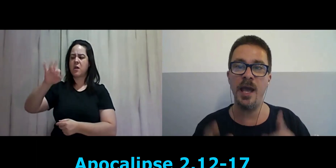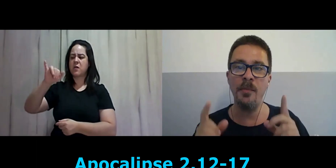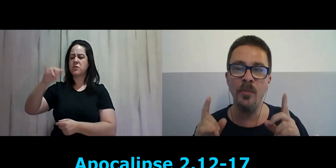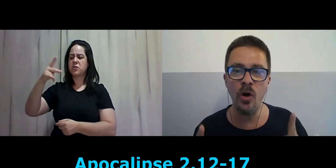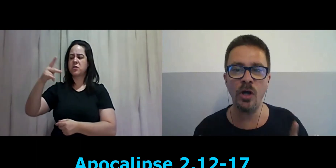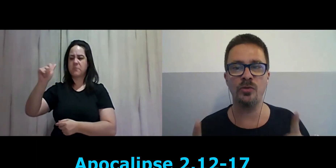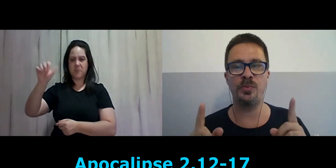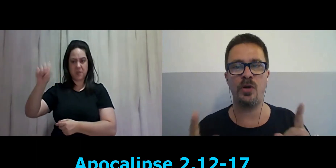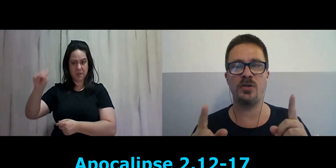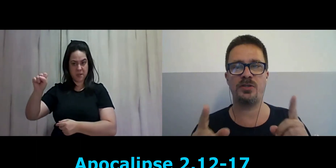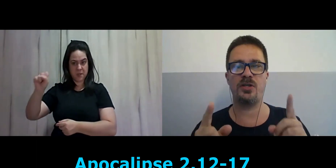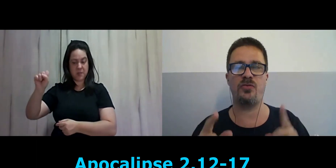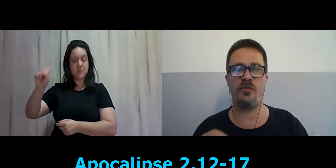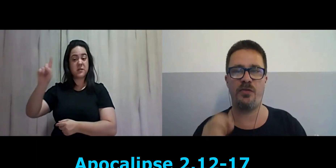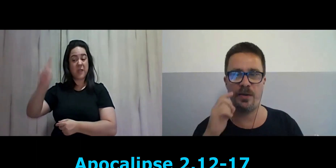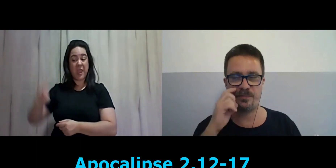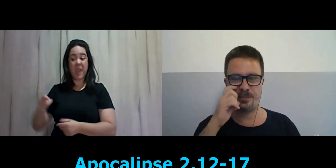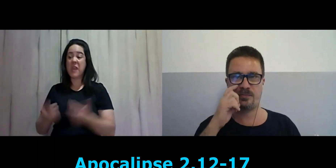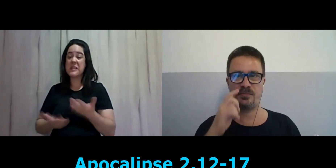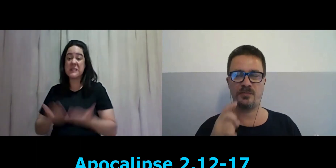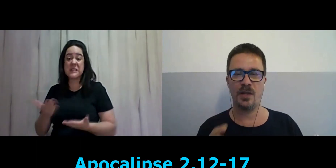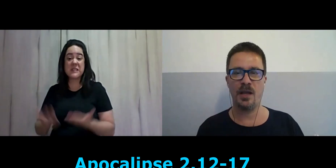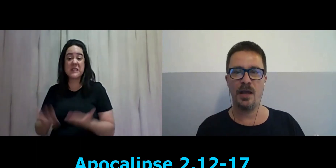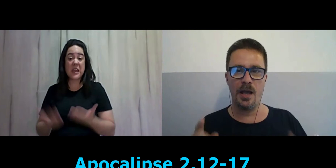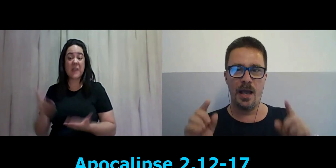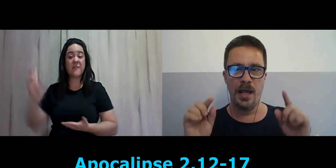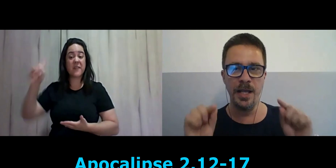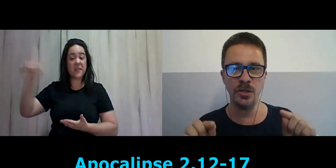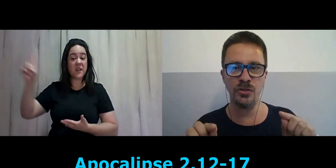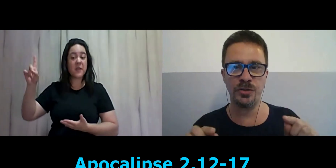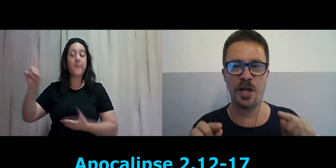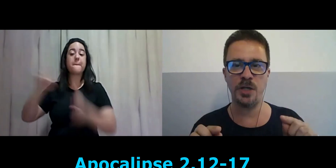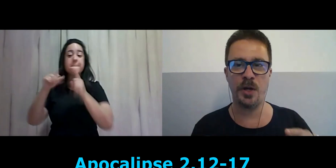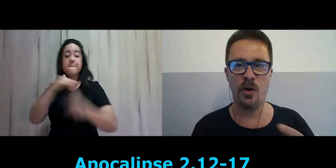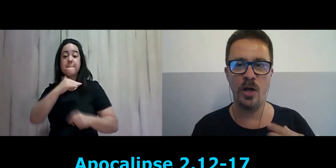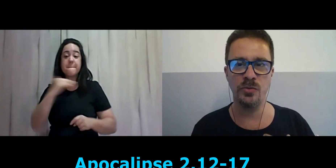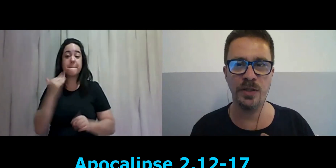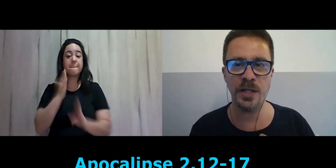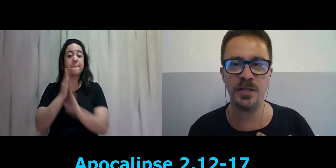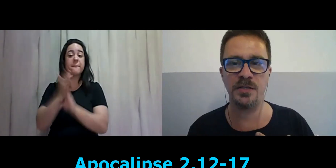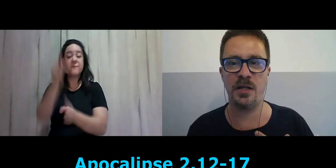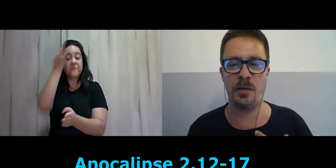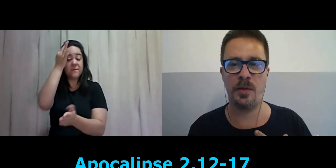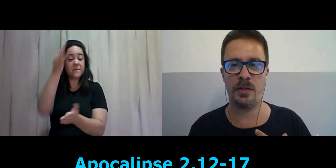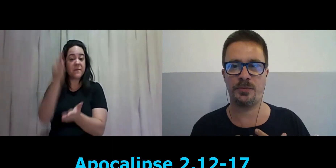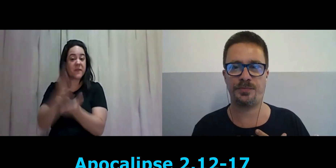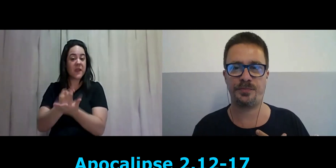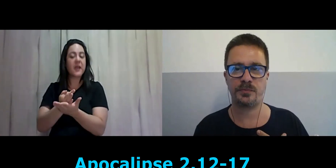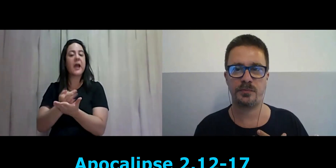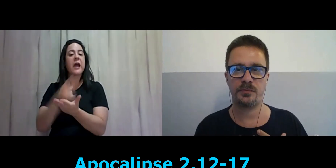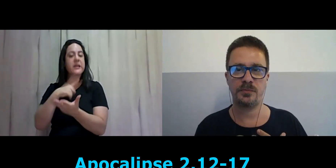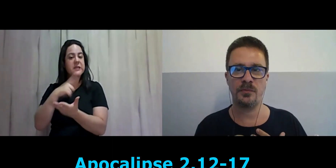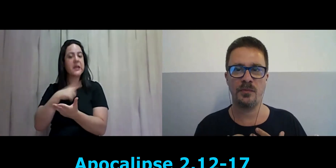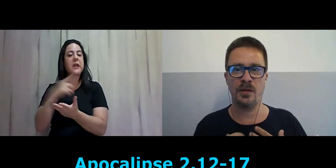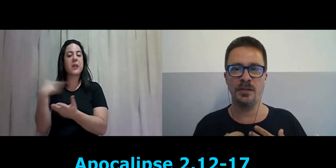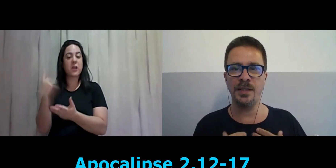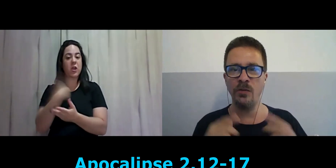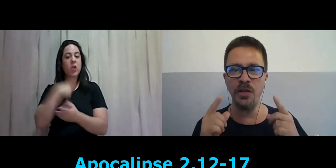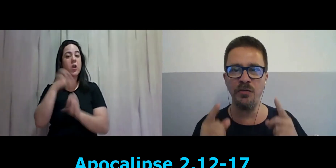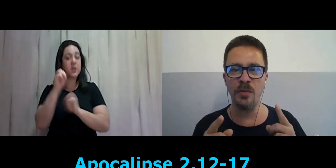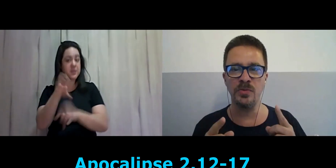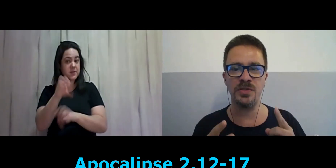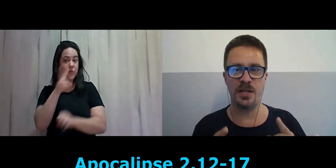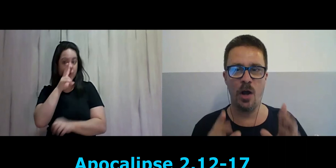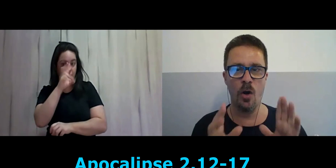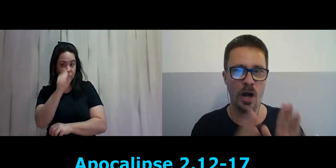Senhor, que é morto por causa da sua fé. Isso traz para nós um grande ensinamento.